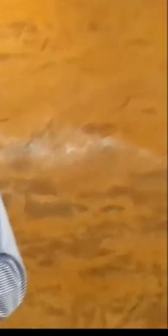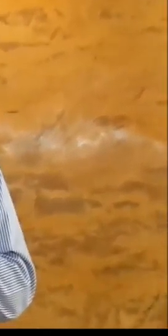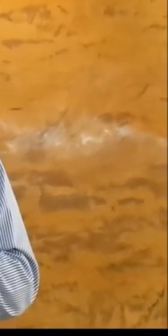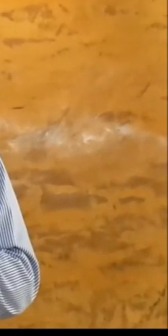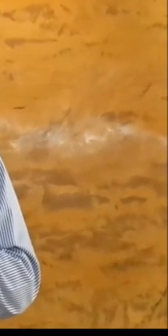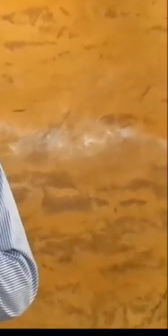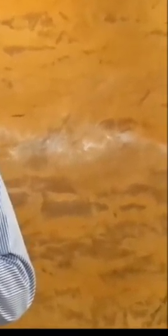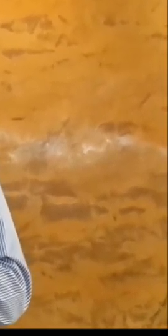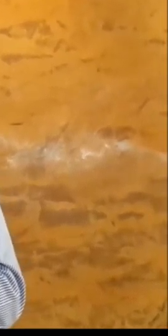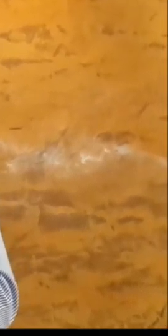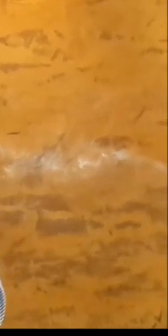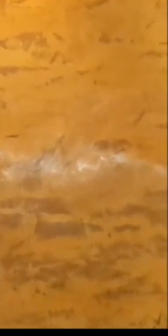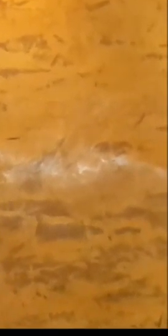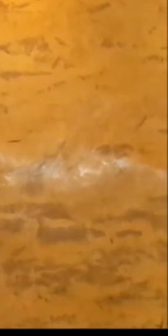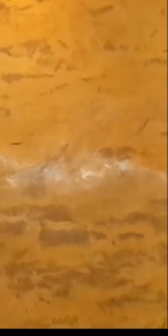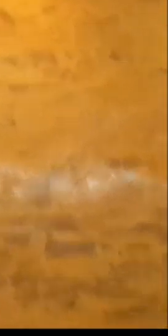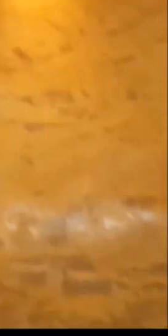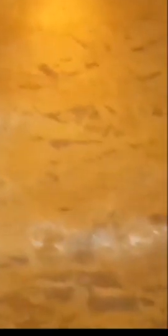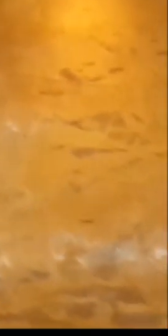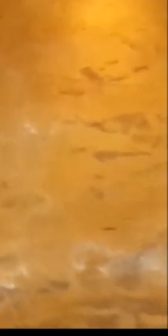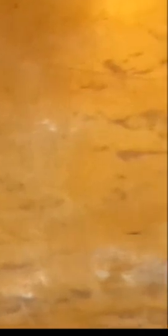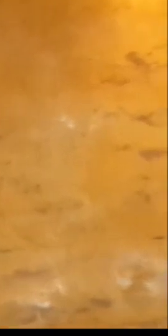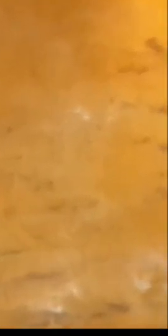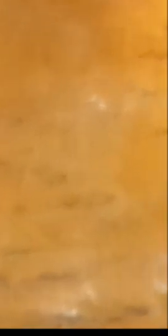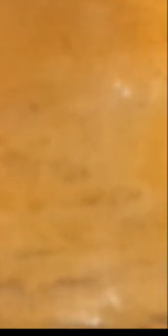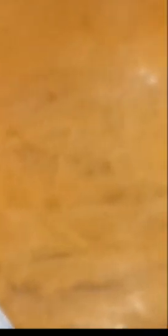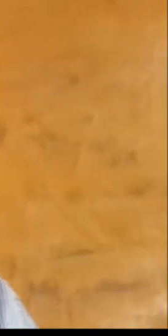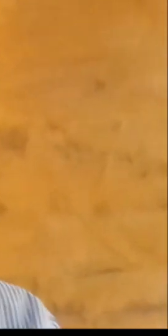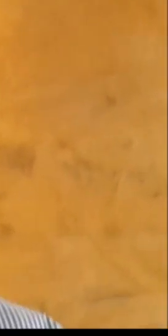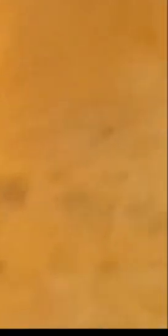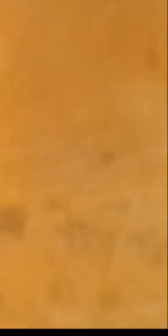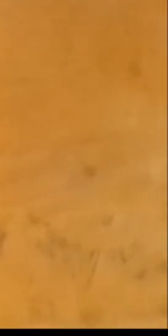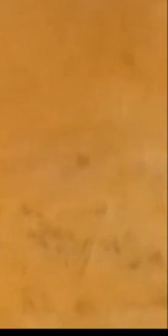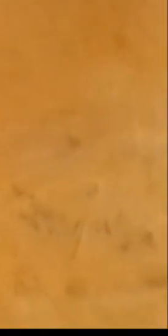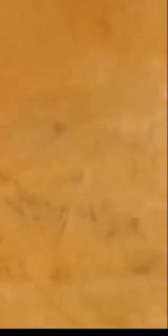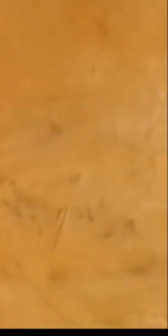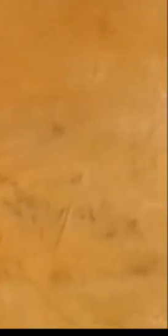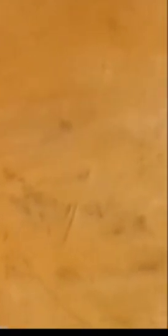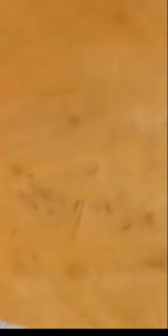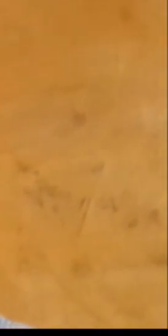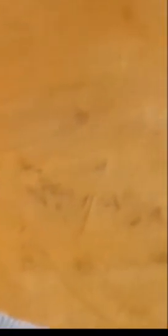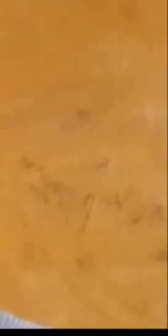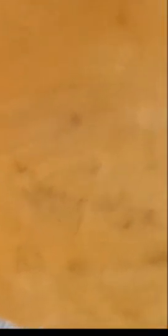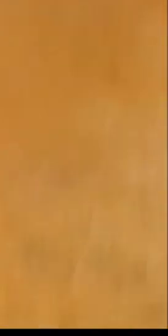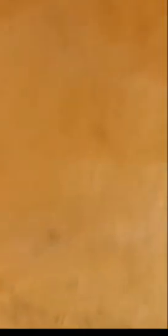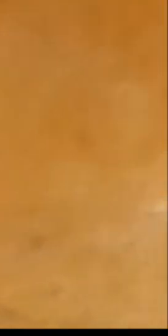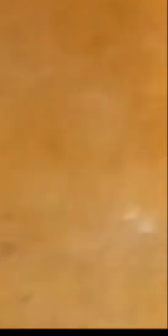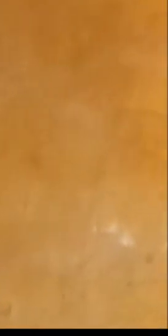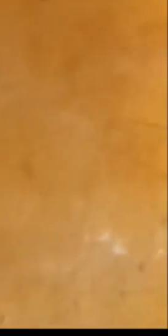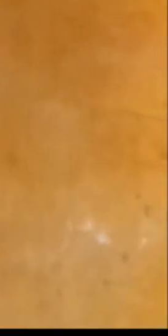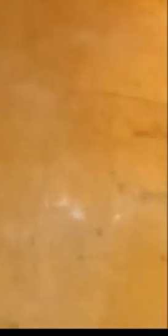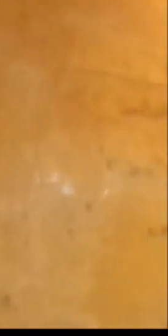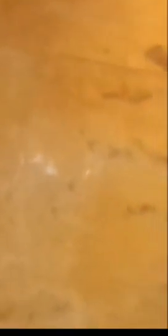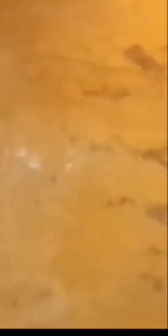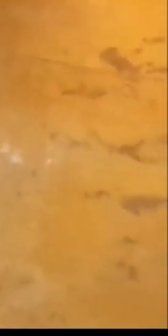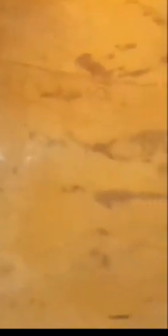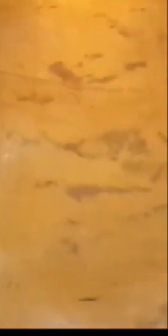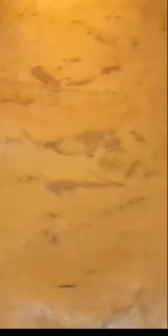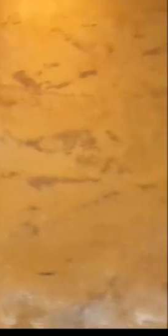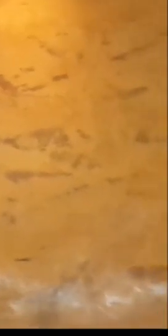Egito. Deus falava com José nos sonhos a respeito da vida de Jesus.